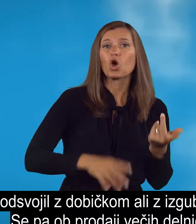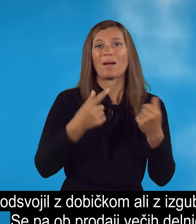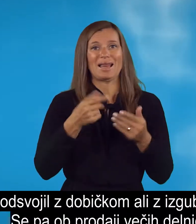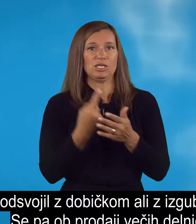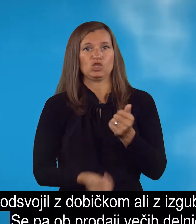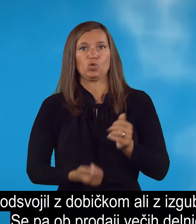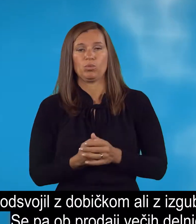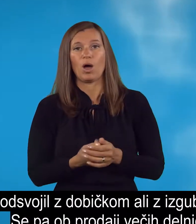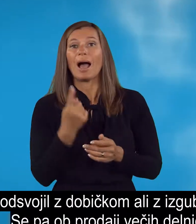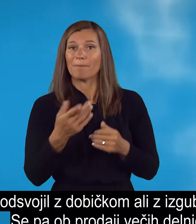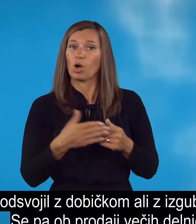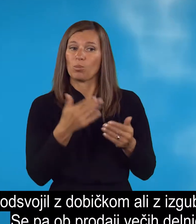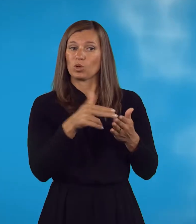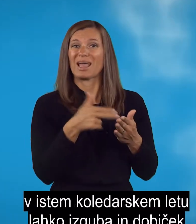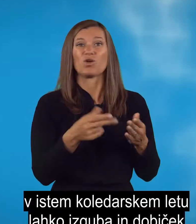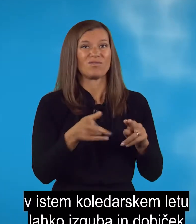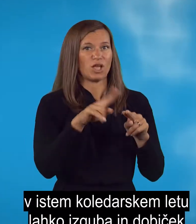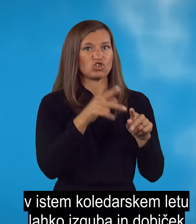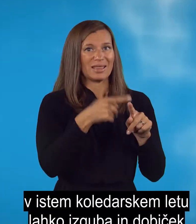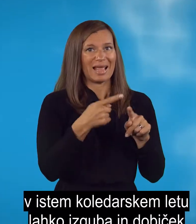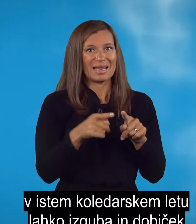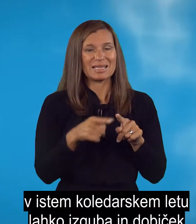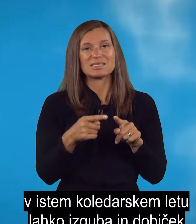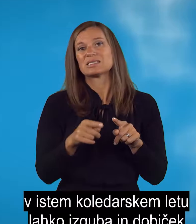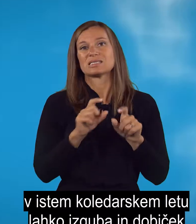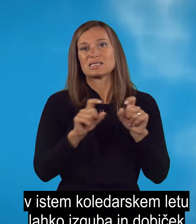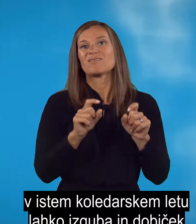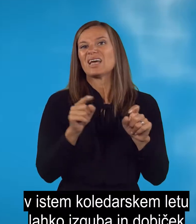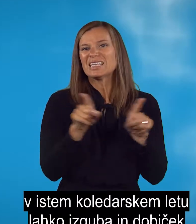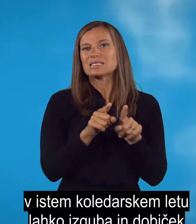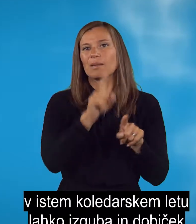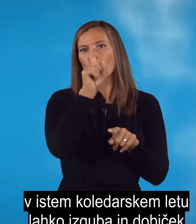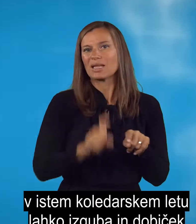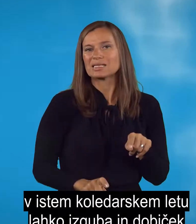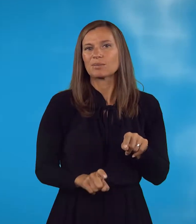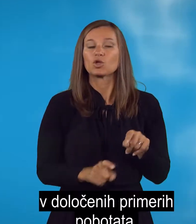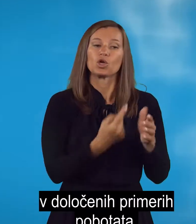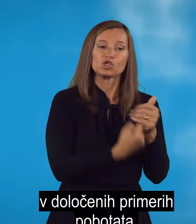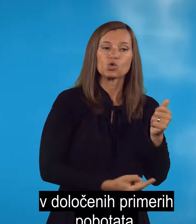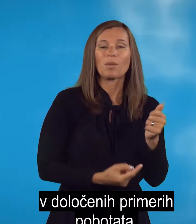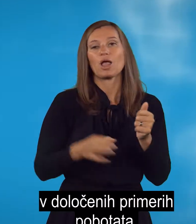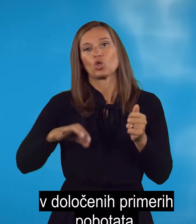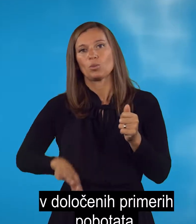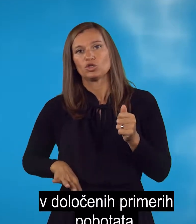ob prodaji večjih delnic v istem koledarskem letu lahko izguba in dobiček v določenih primerih